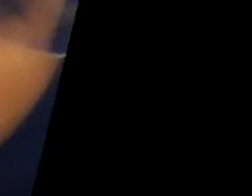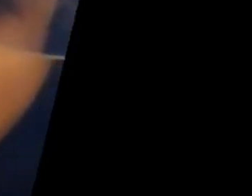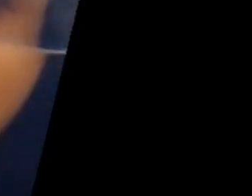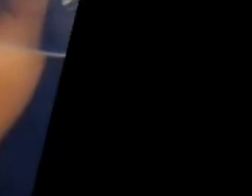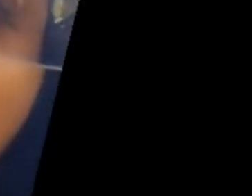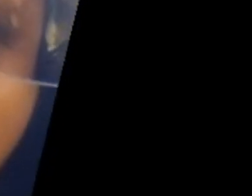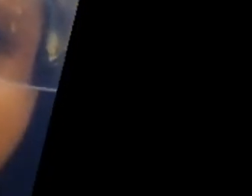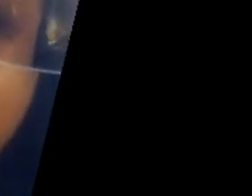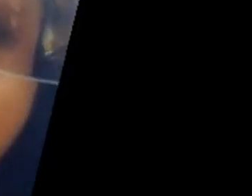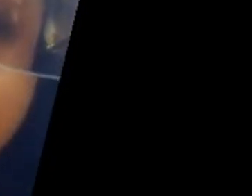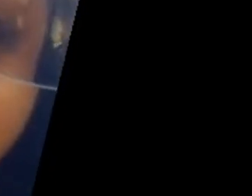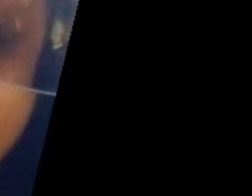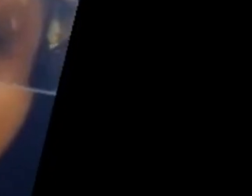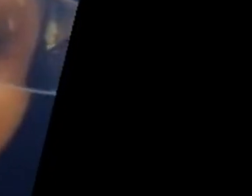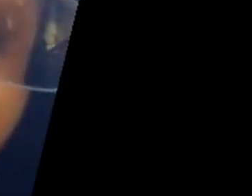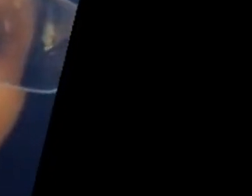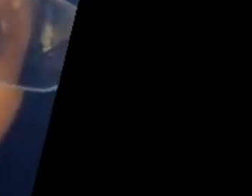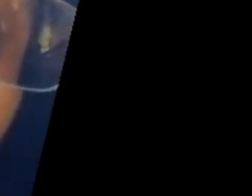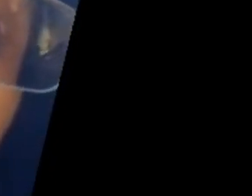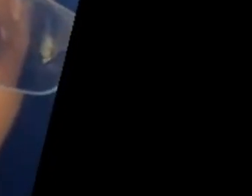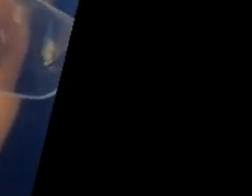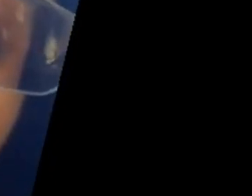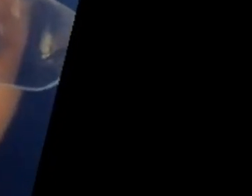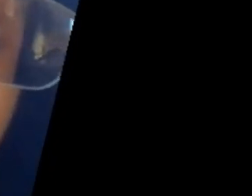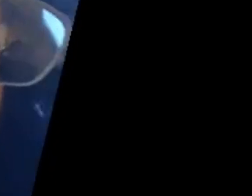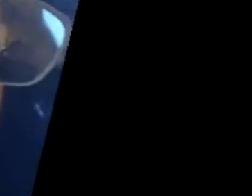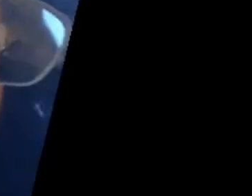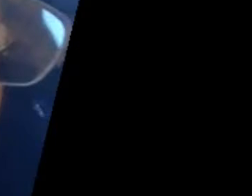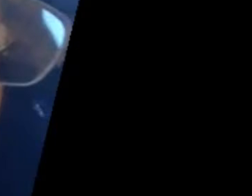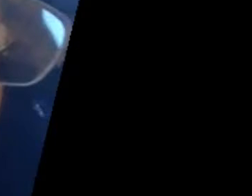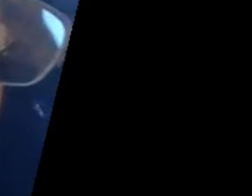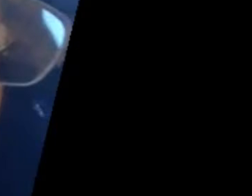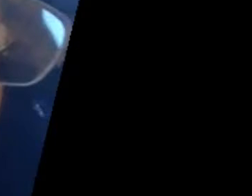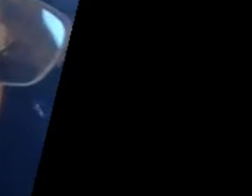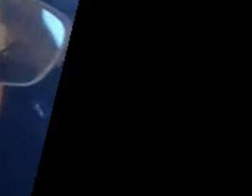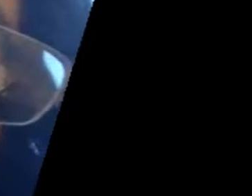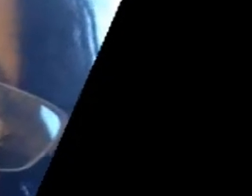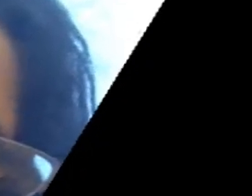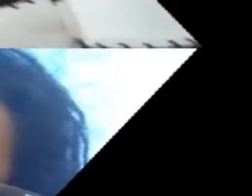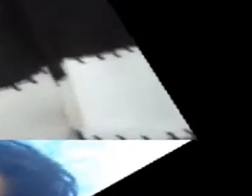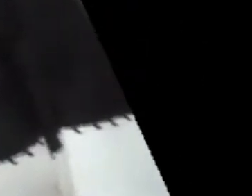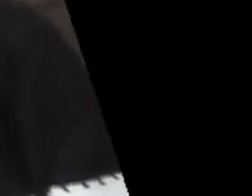cadeirante, tanto a questão dele ser bem mais aqui.